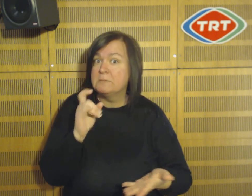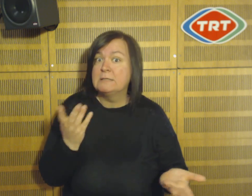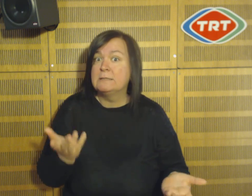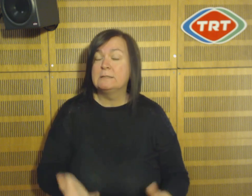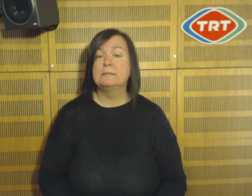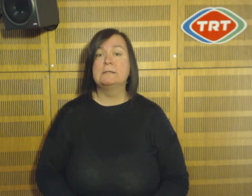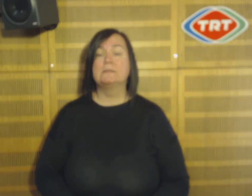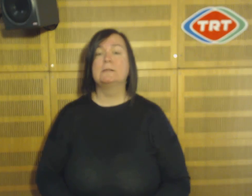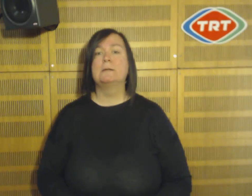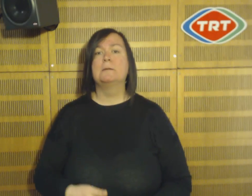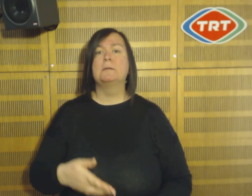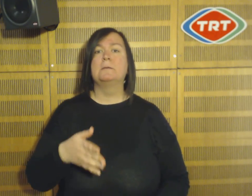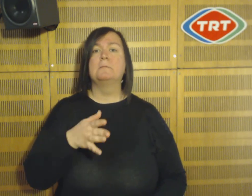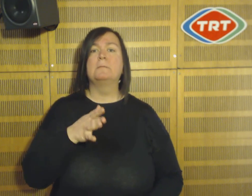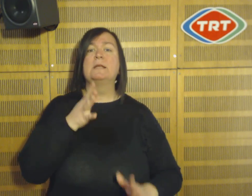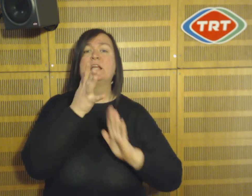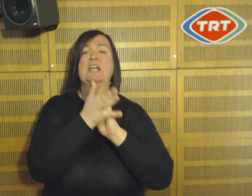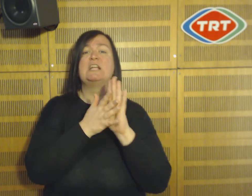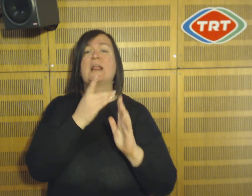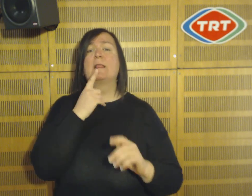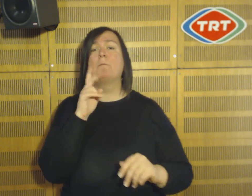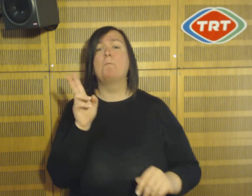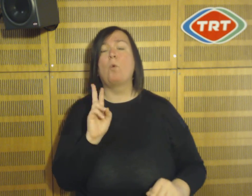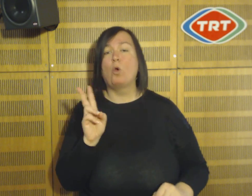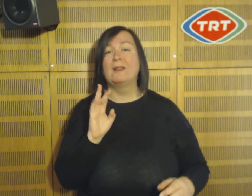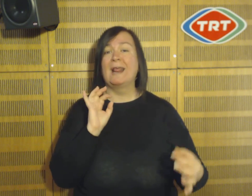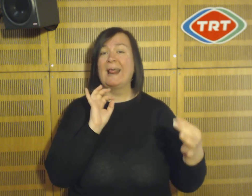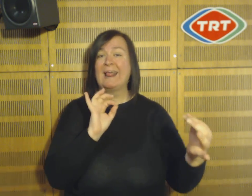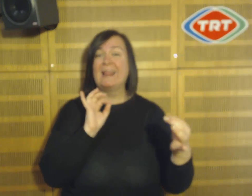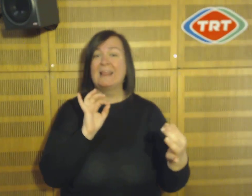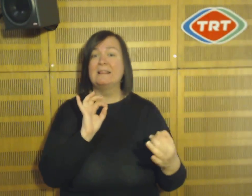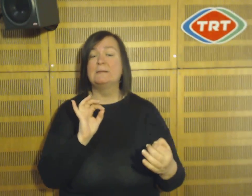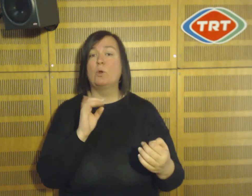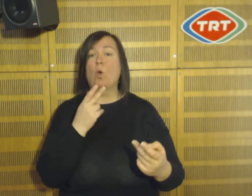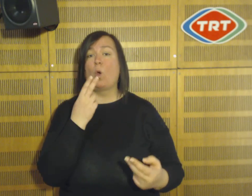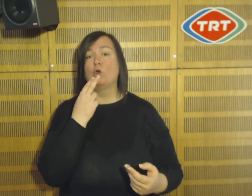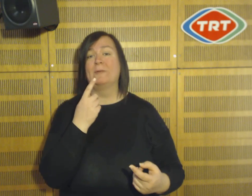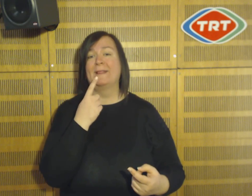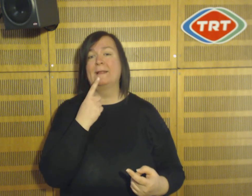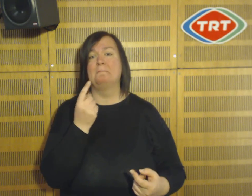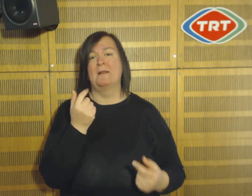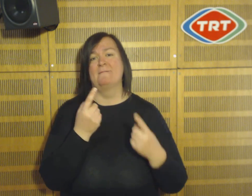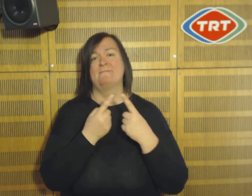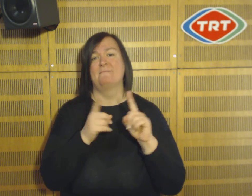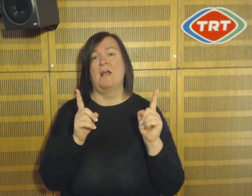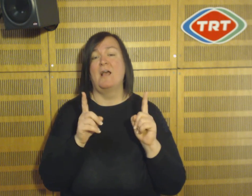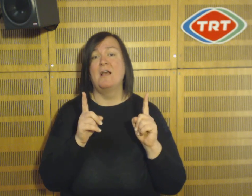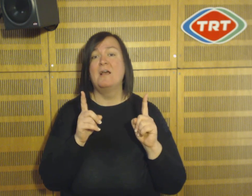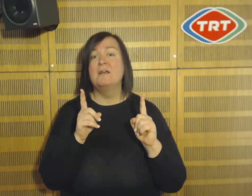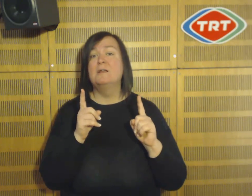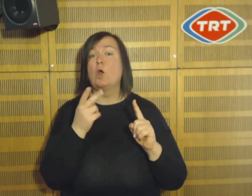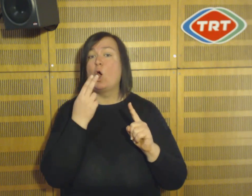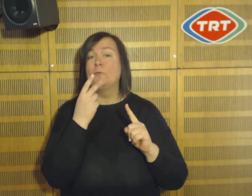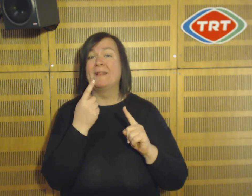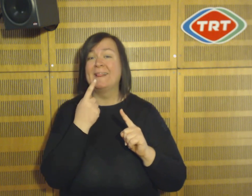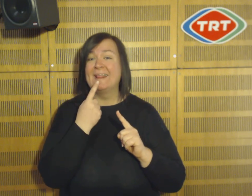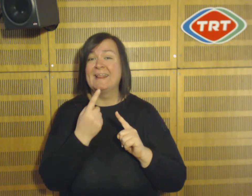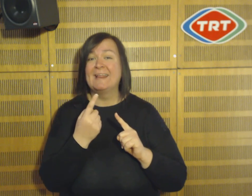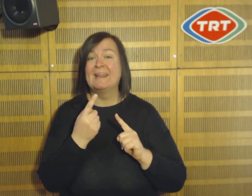aslında bildiğiniz gibi işaret dillerin modeli yani İletişim kanalı konuşma dillerinden biraz farklılaşma Çünkü konuşma dili larenks ses